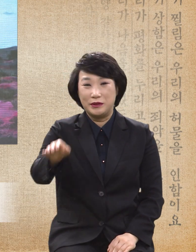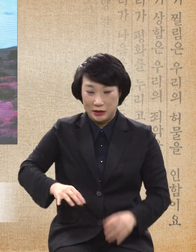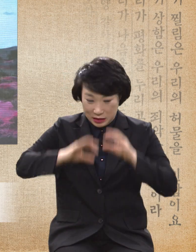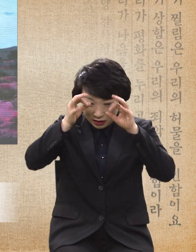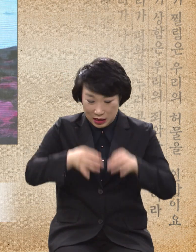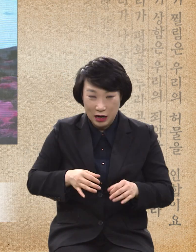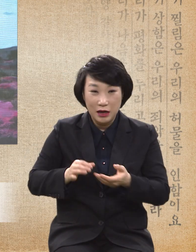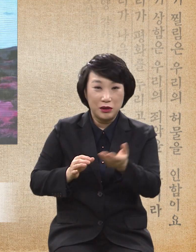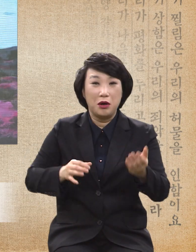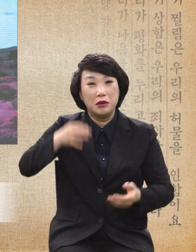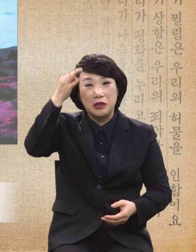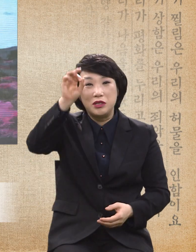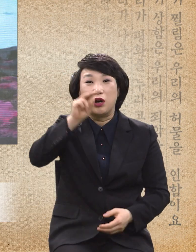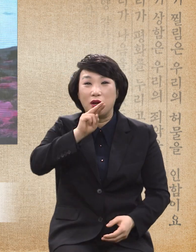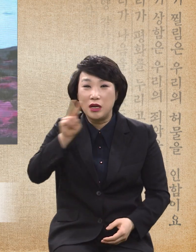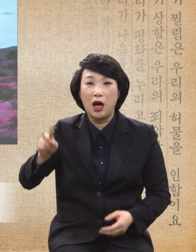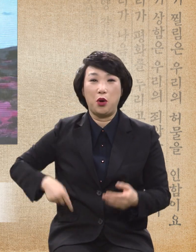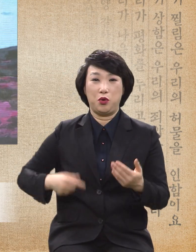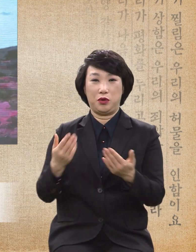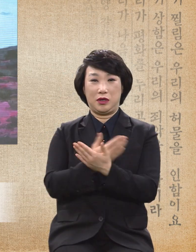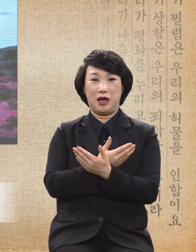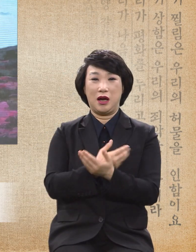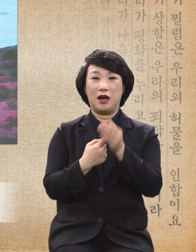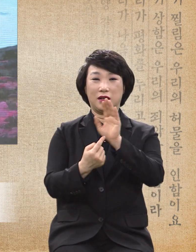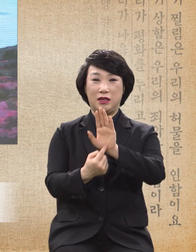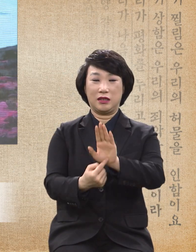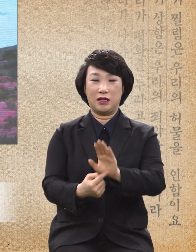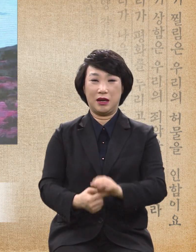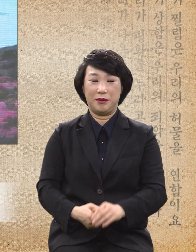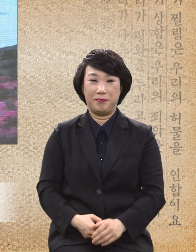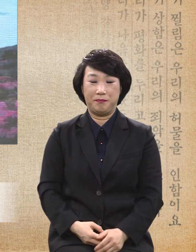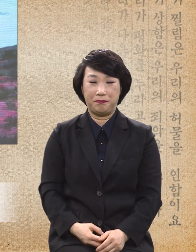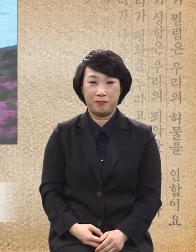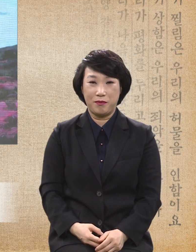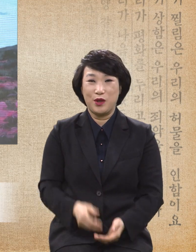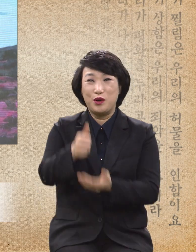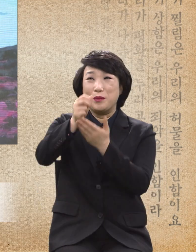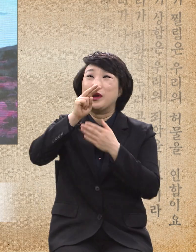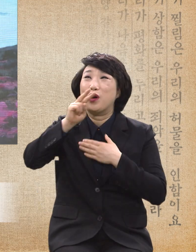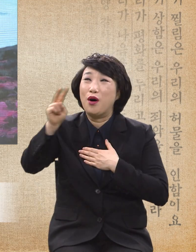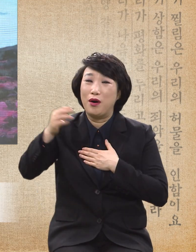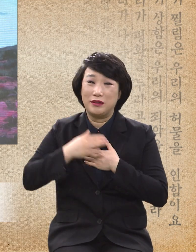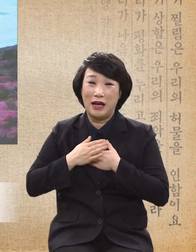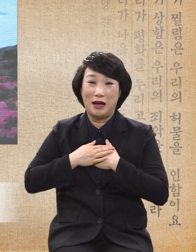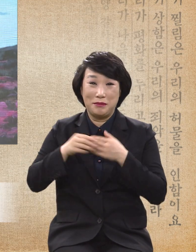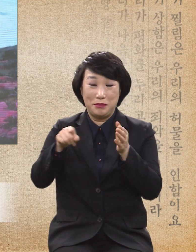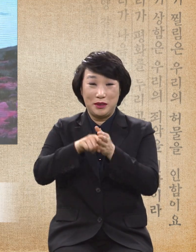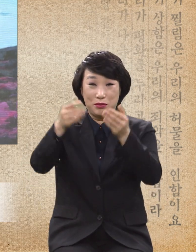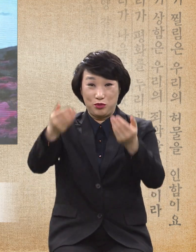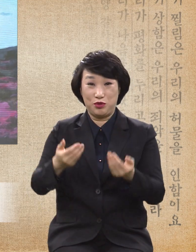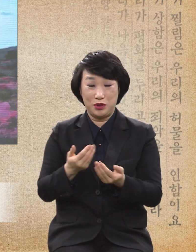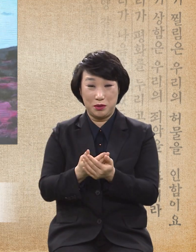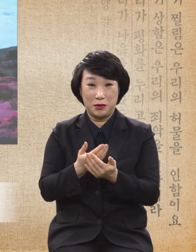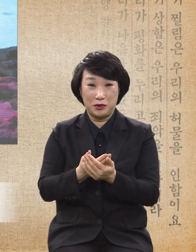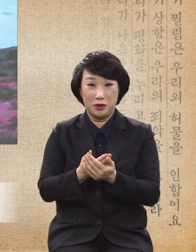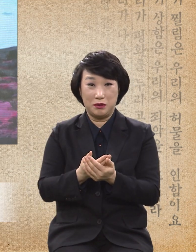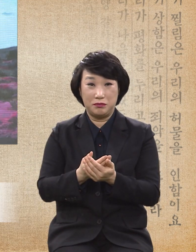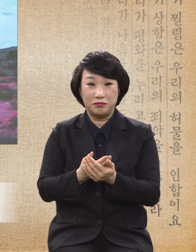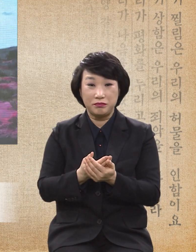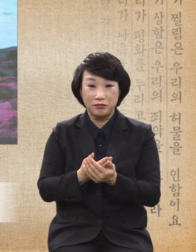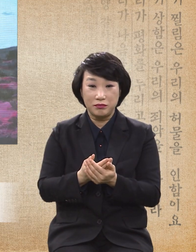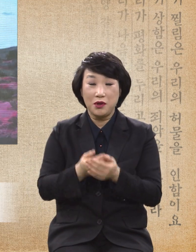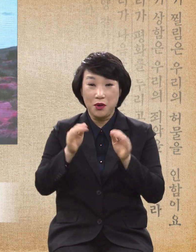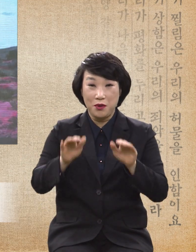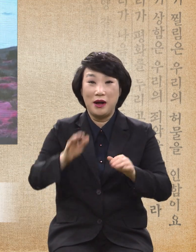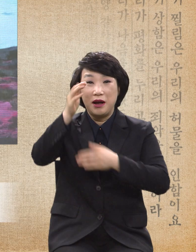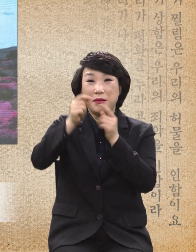실상을 인정해야 회개가 나온다 이 말입니다. 주여 나에게 믿음을 주세요.